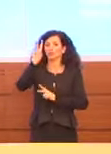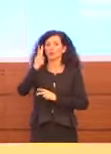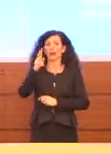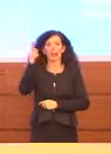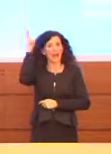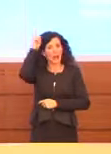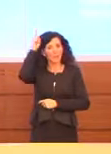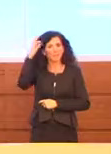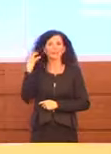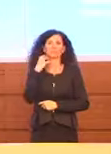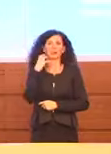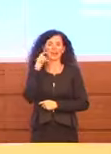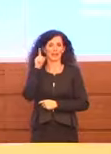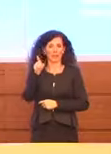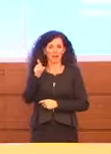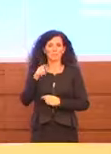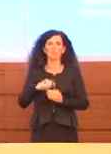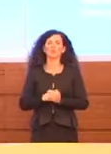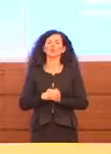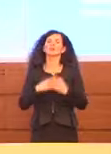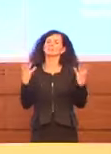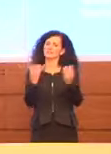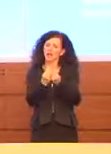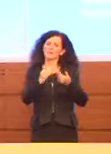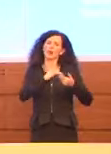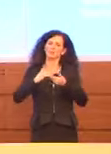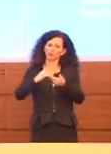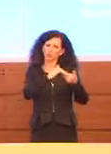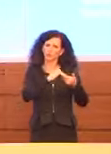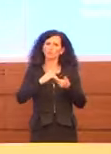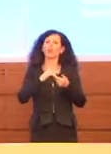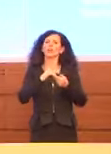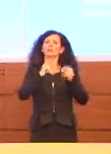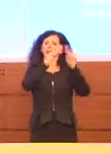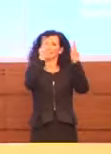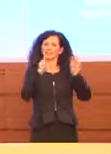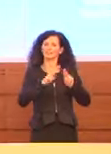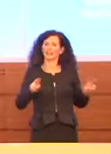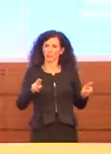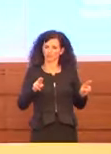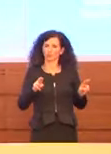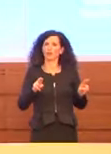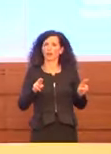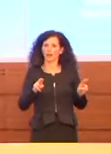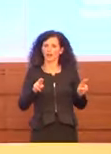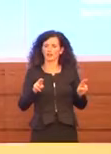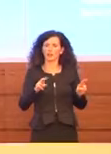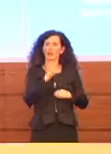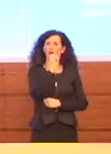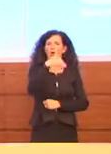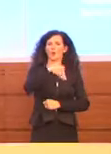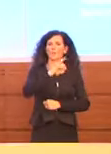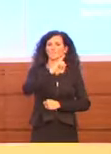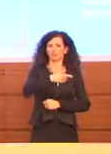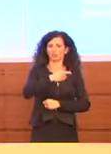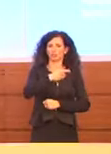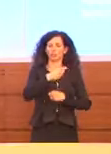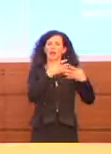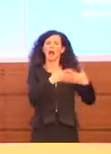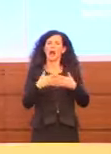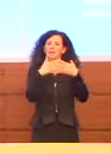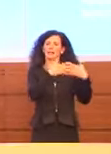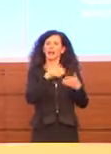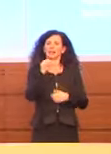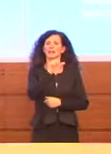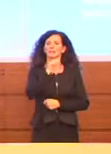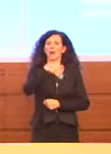e dalla associazioni anche internazionali dalla amg americana